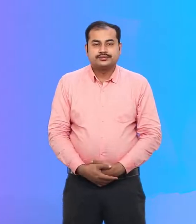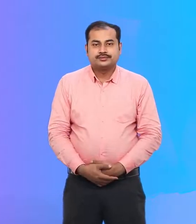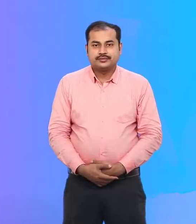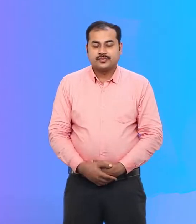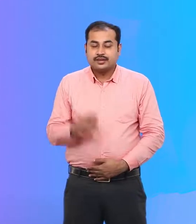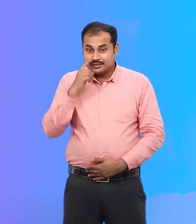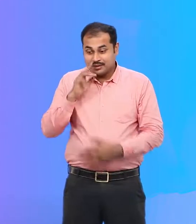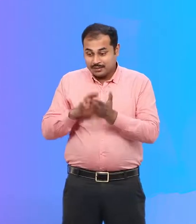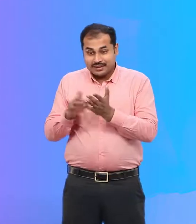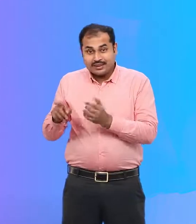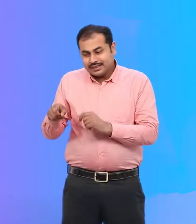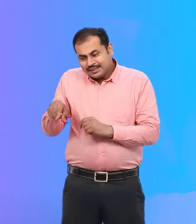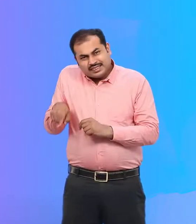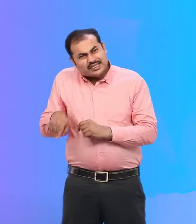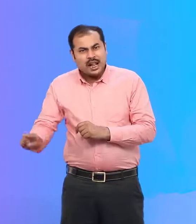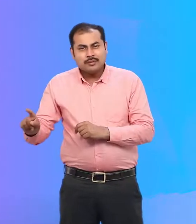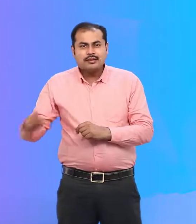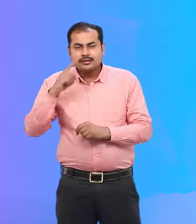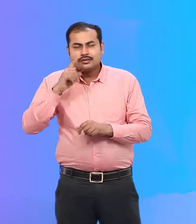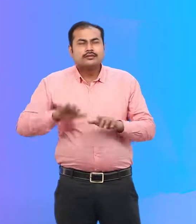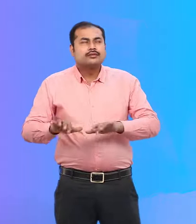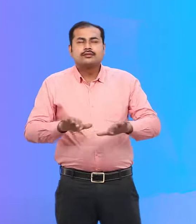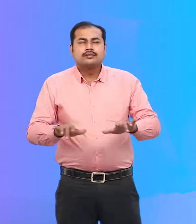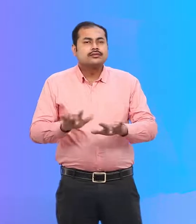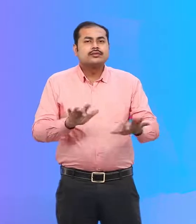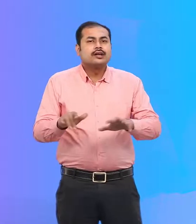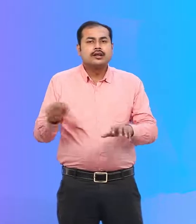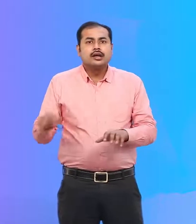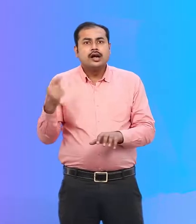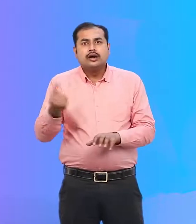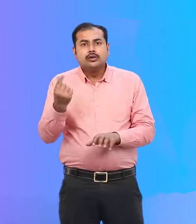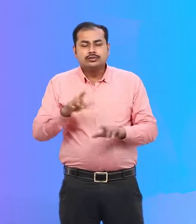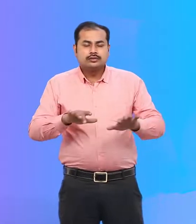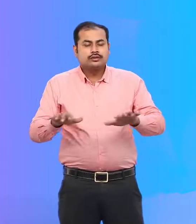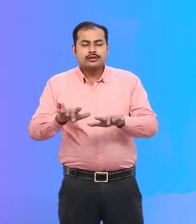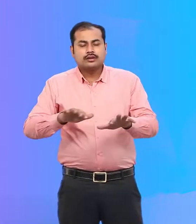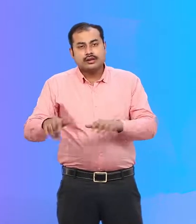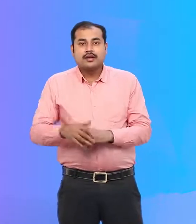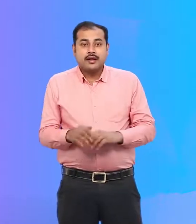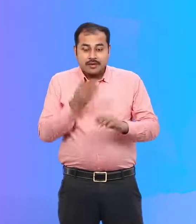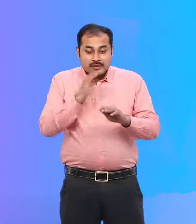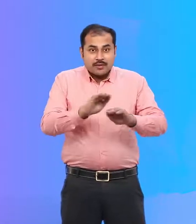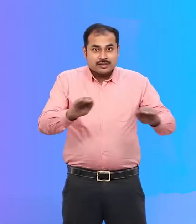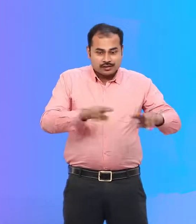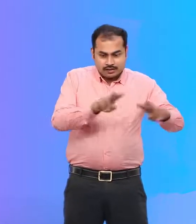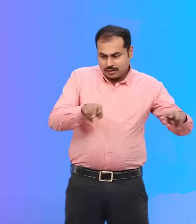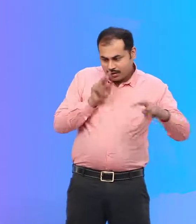कि माया को सफलतापूर्वक उपयोग करता देख लो कि बच्चों की प्रतिक्रिया